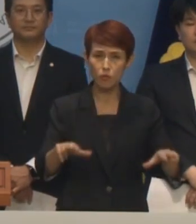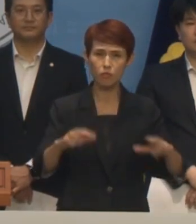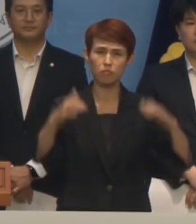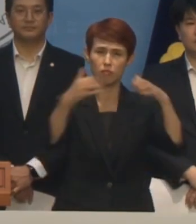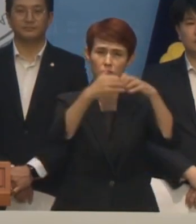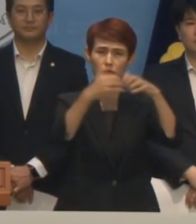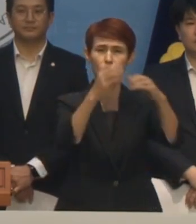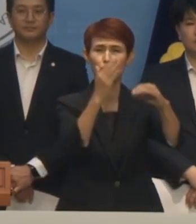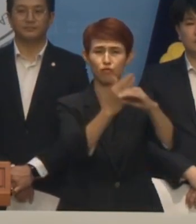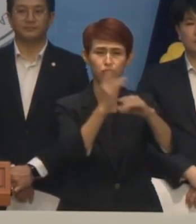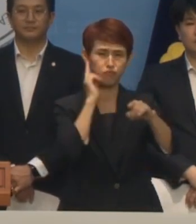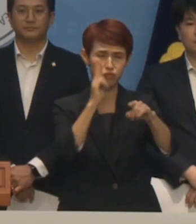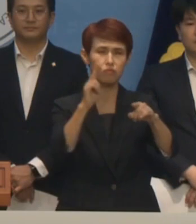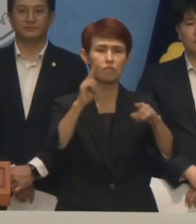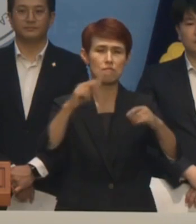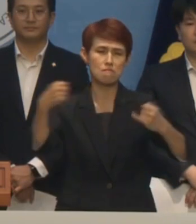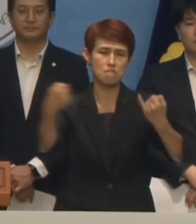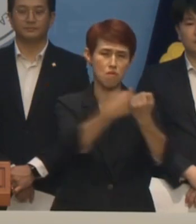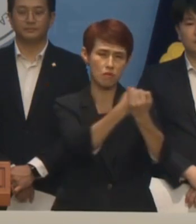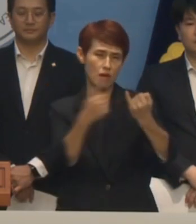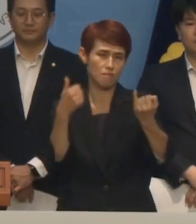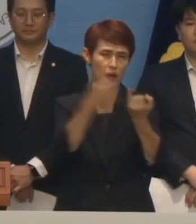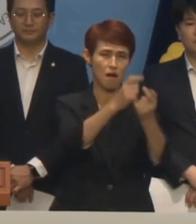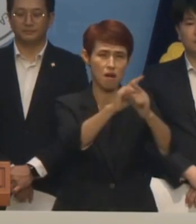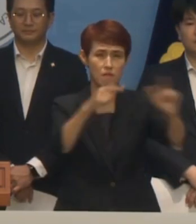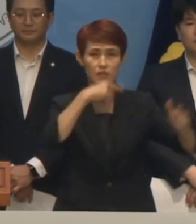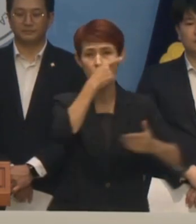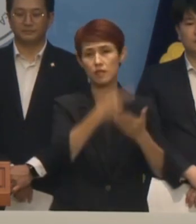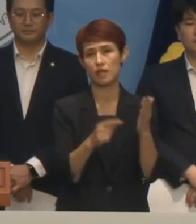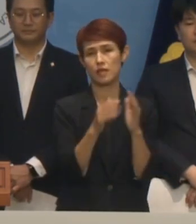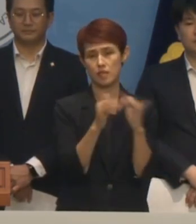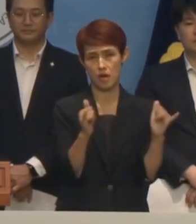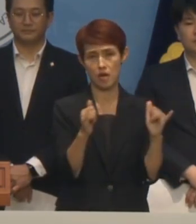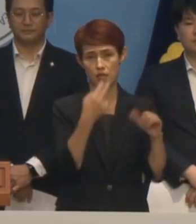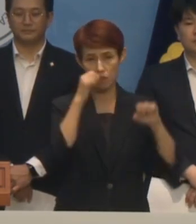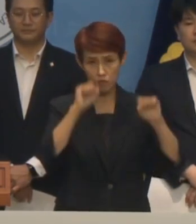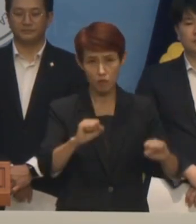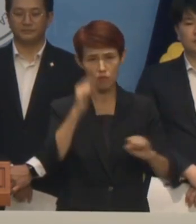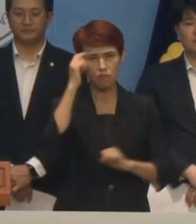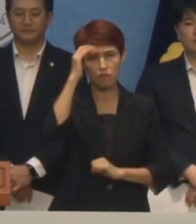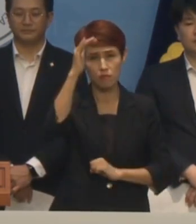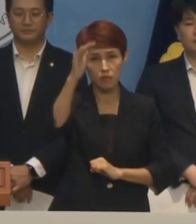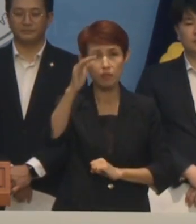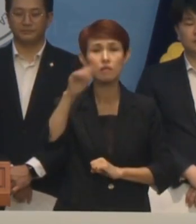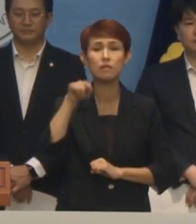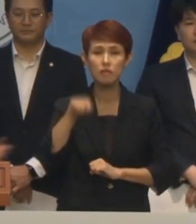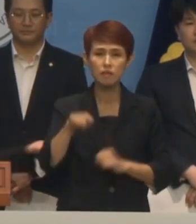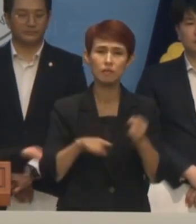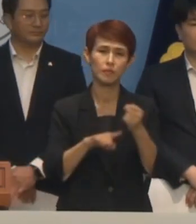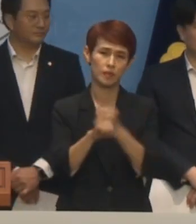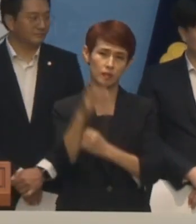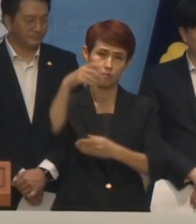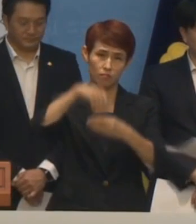전쟁 중인 참혹한 폭력에 대한 피해자 그리고 생존자들을 기리는 상징입니다.